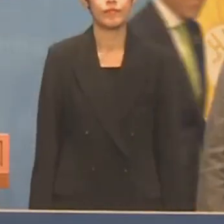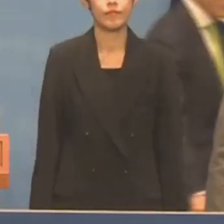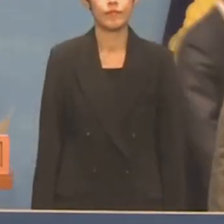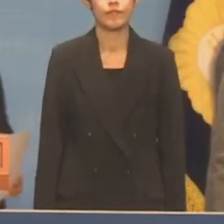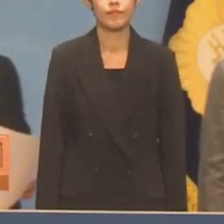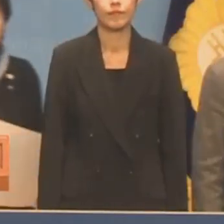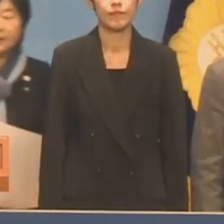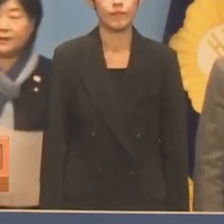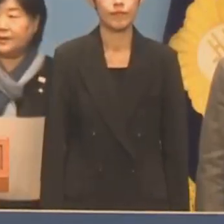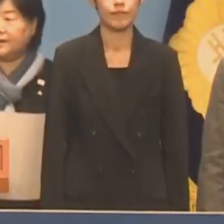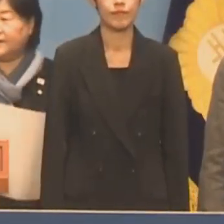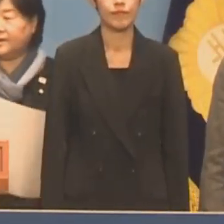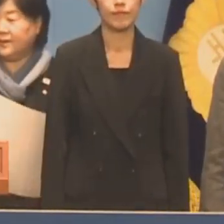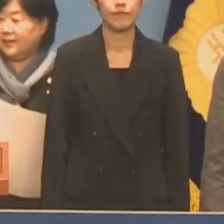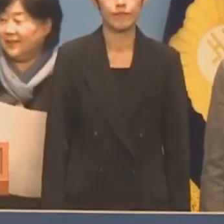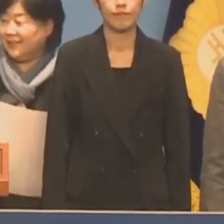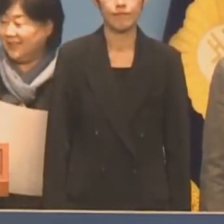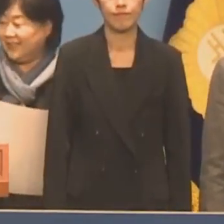낮춰놔야지.